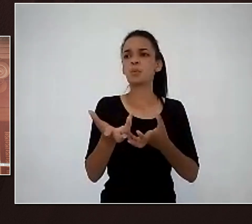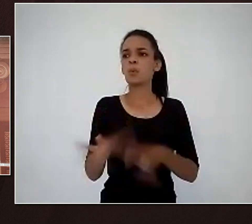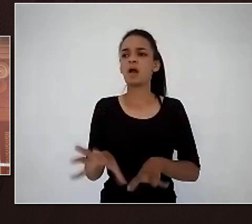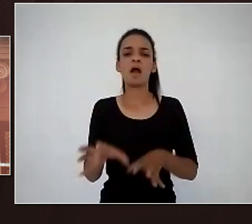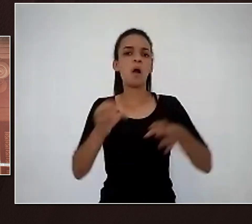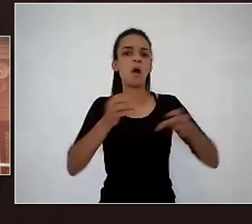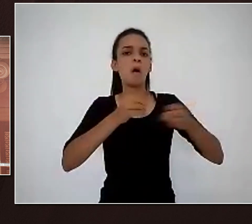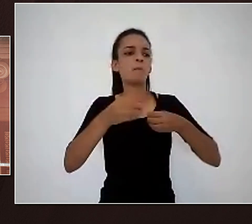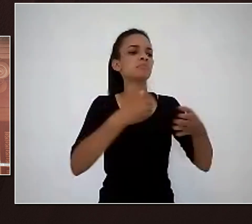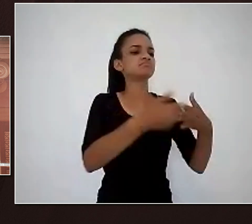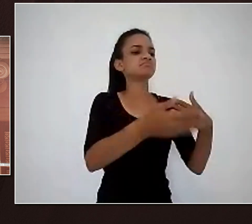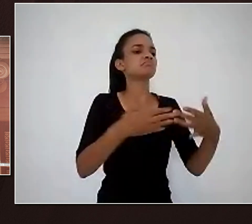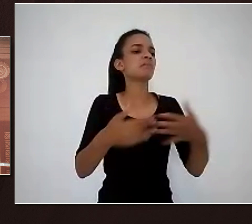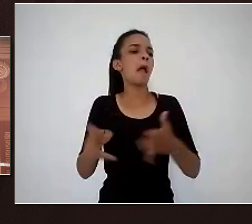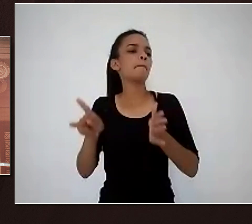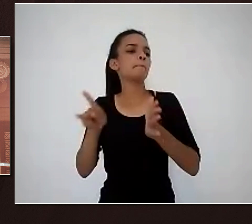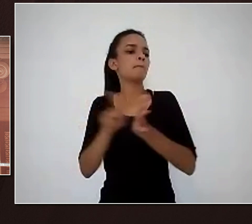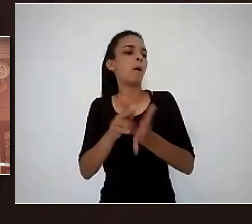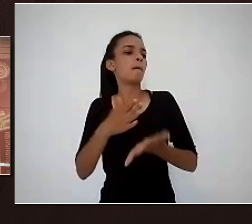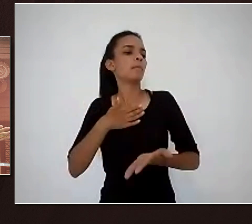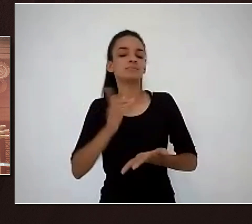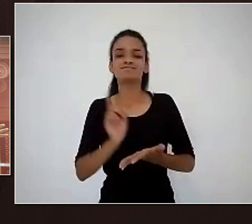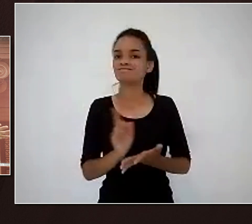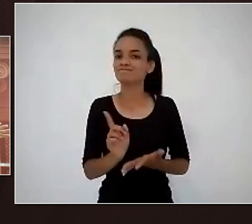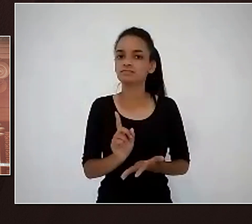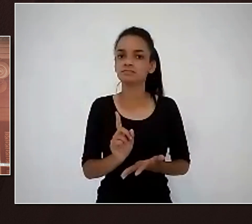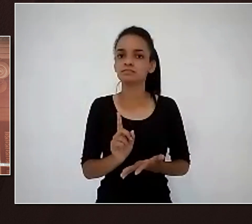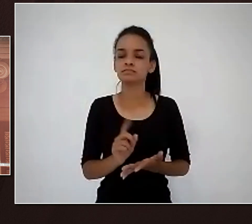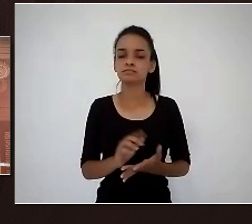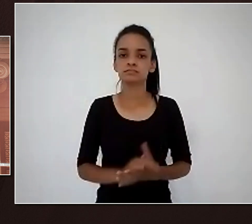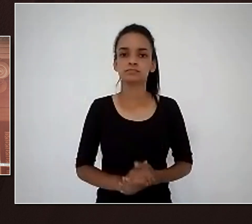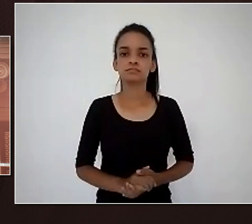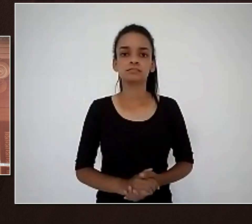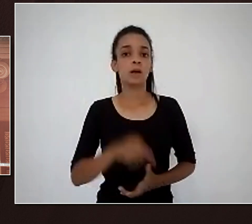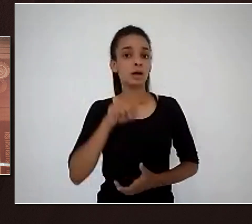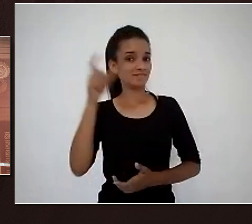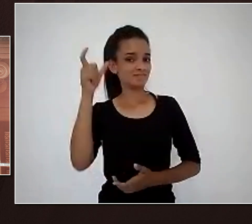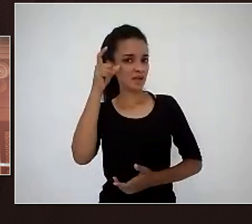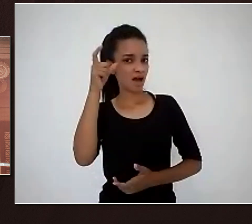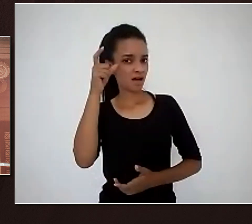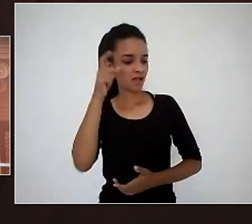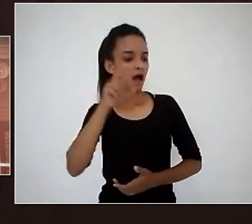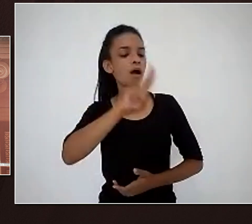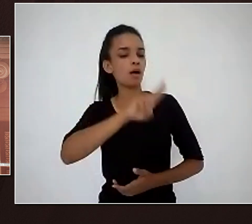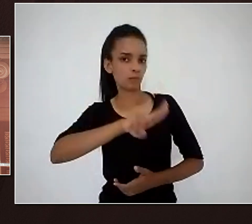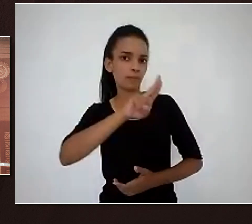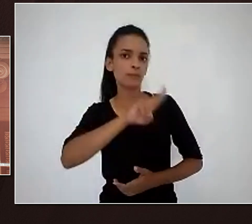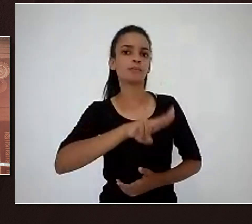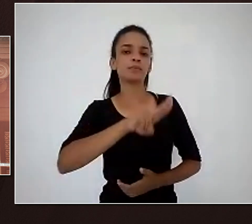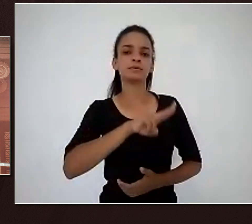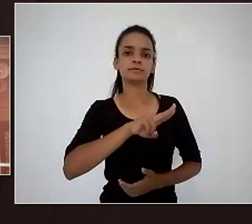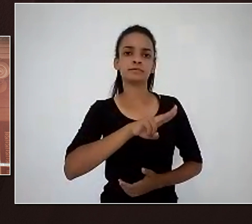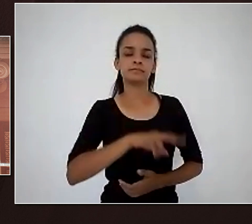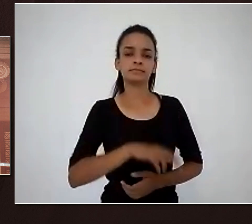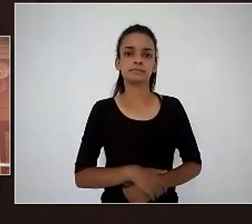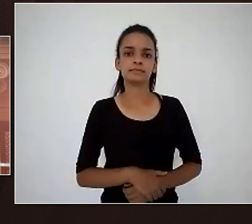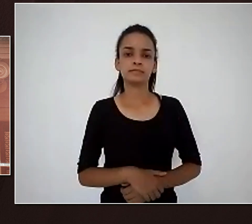própria. Portanto, irmão, isso fecha brecha para o inimigo, né? Então, graças ao Senhor, entre nós hoje,